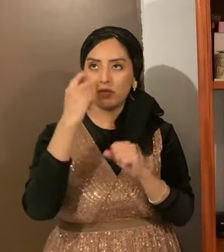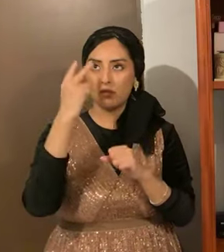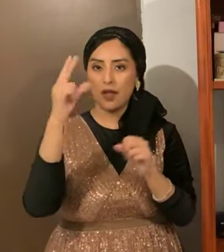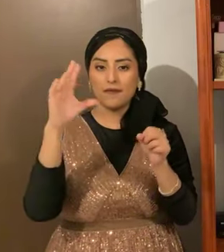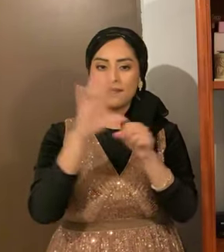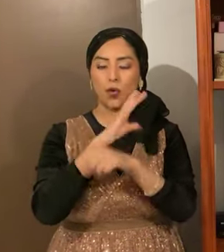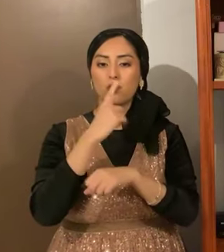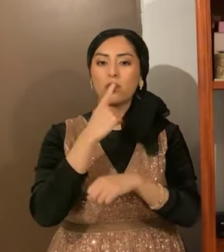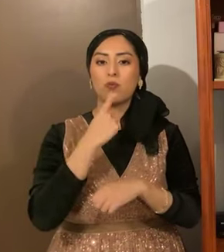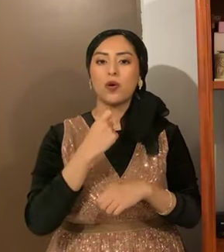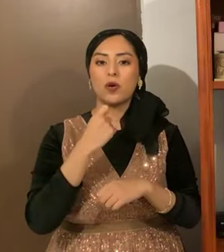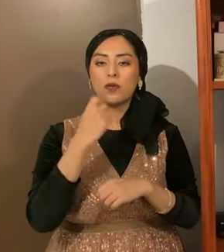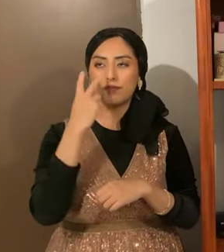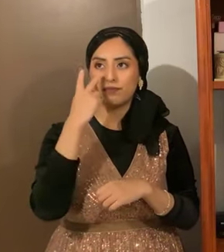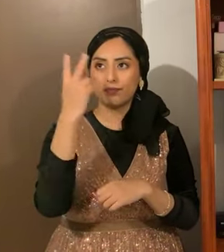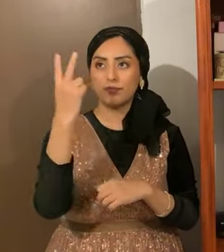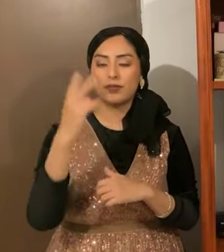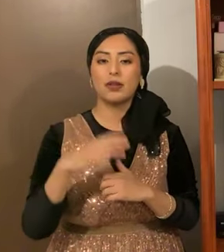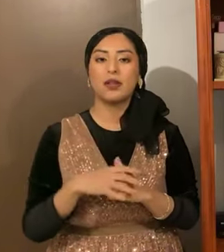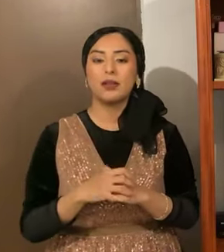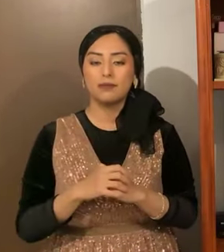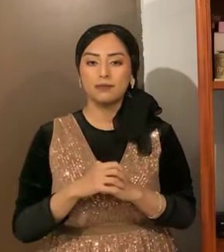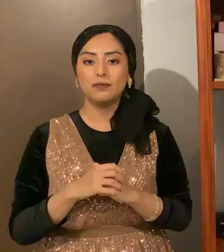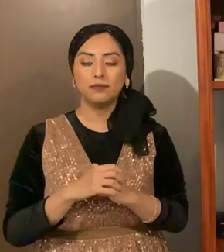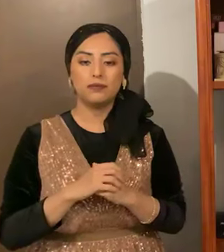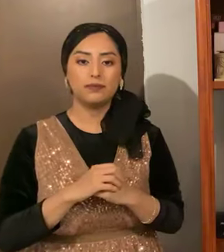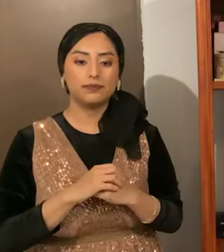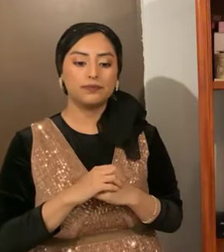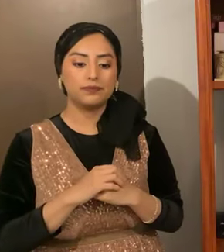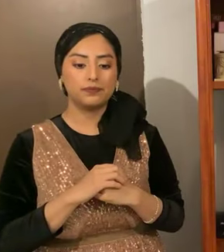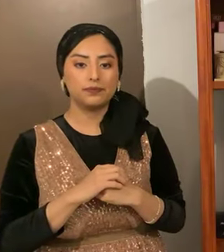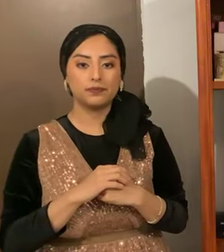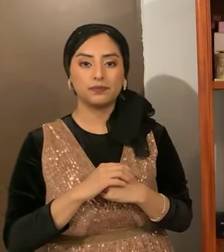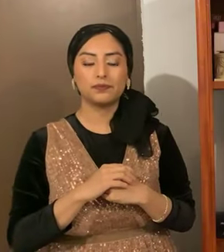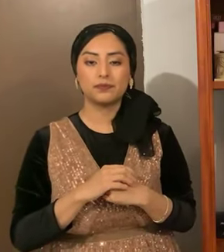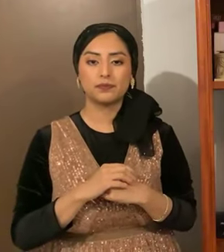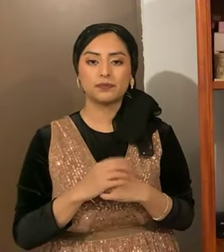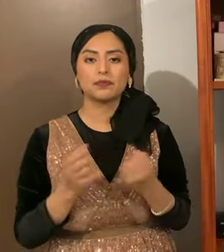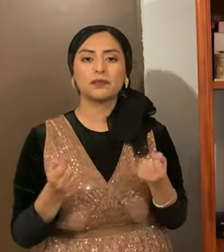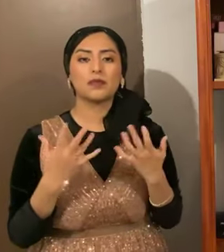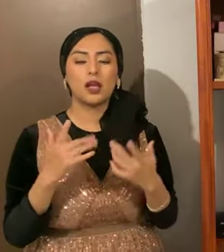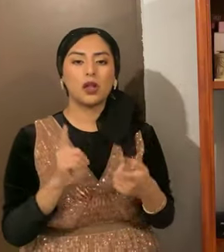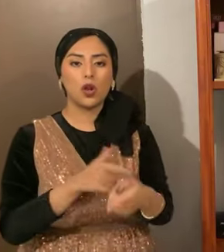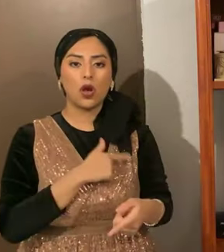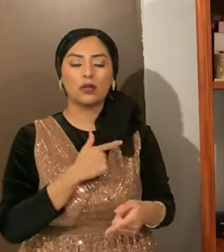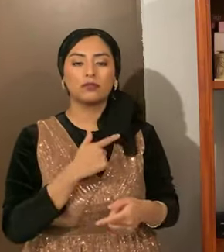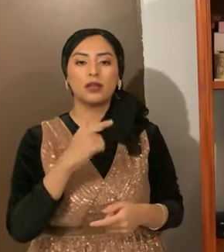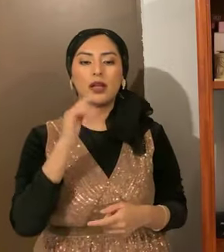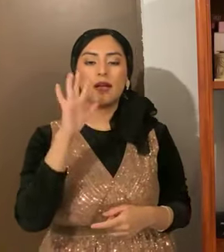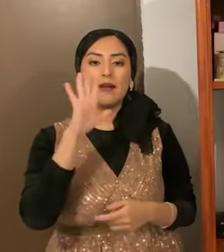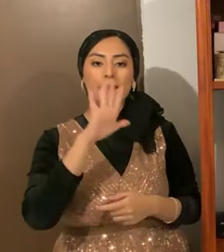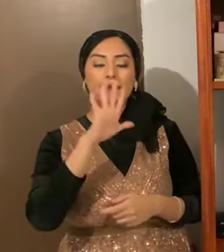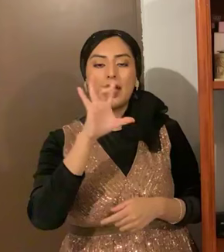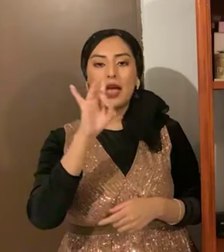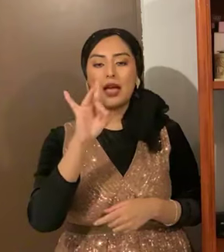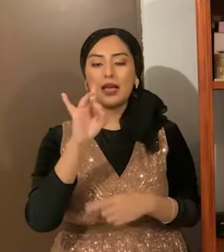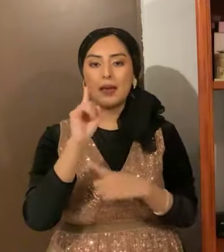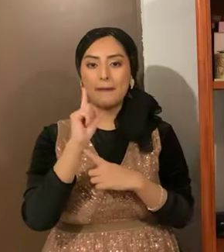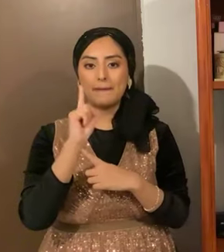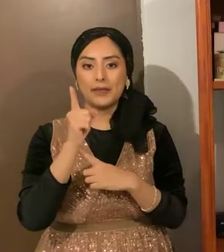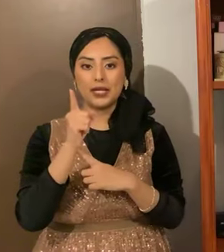Bueno, ahora, la totalidad, la duración va a ser de 58